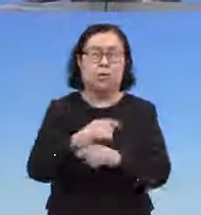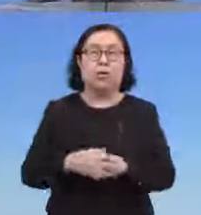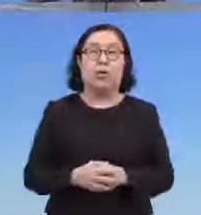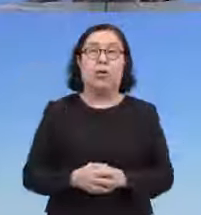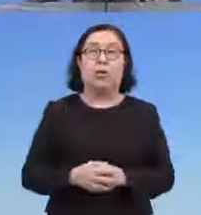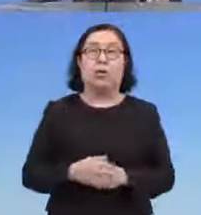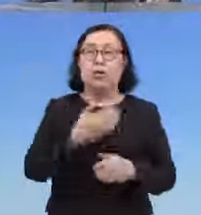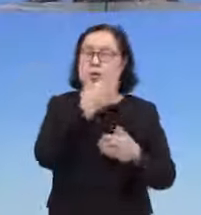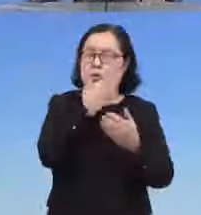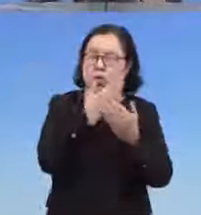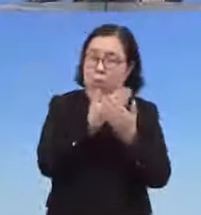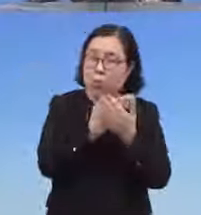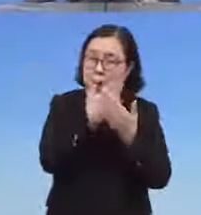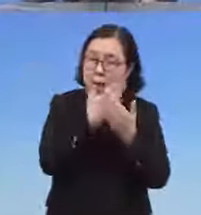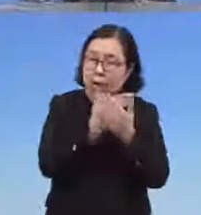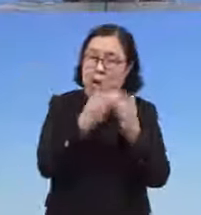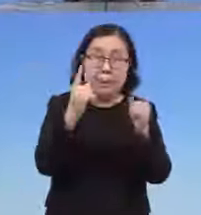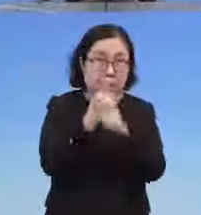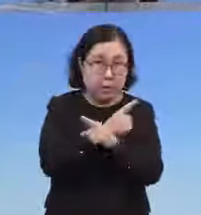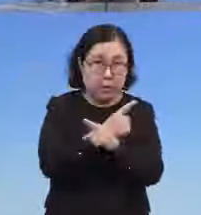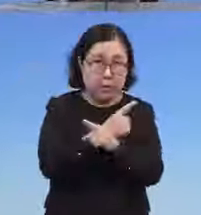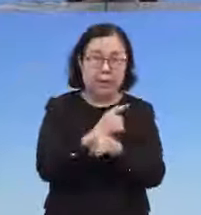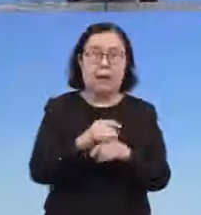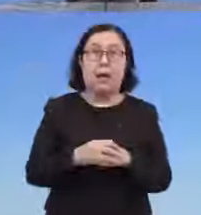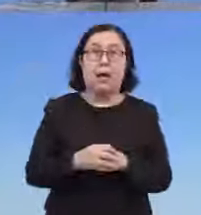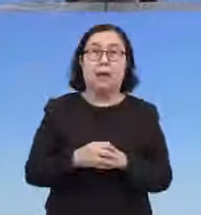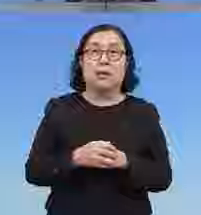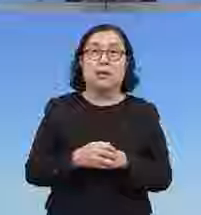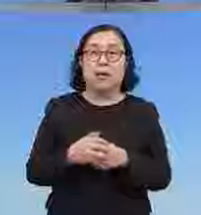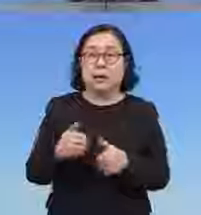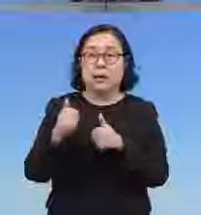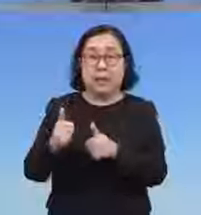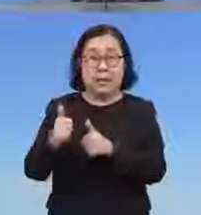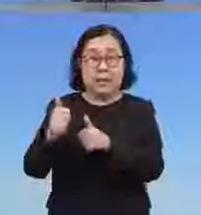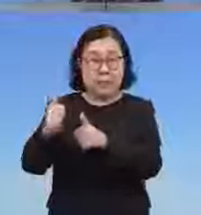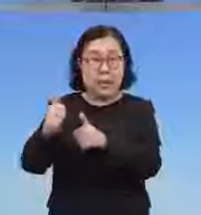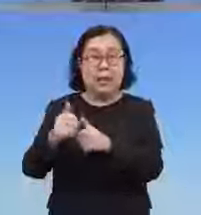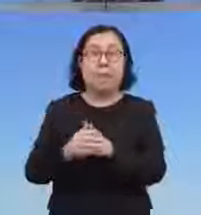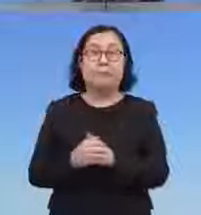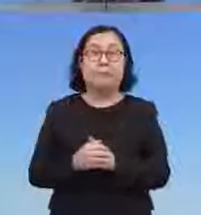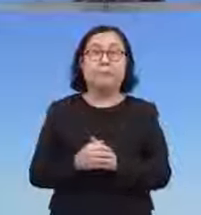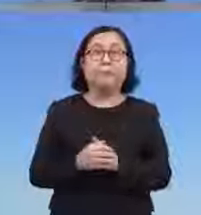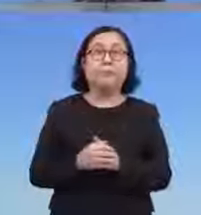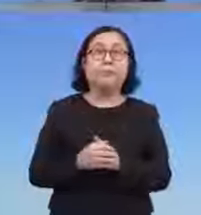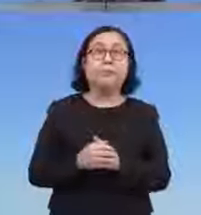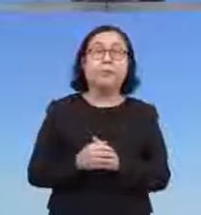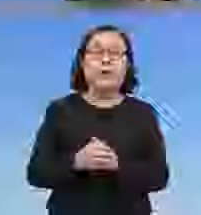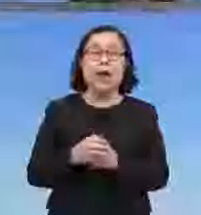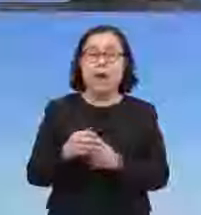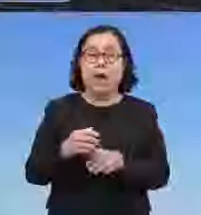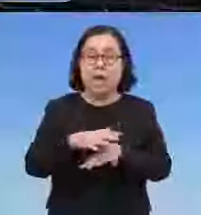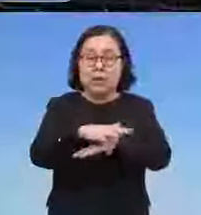거예요. 18절, 20절에 보면은 따르니라, 따라가니라 앞에 똑같은 전제가 거기 붙어